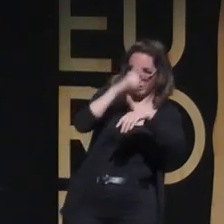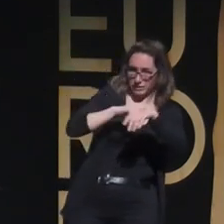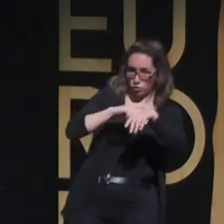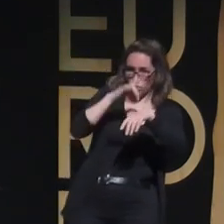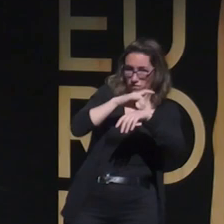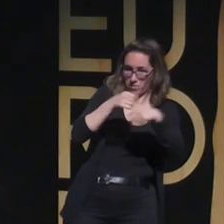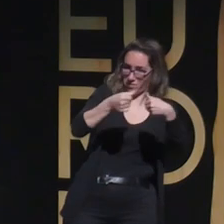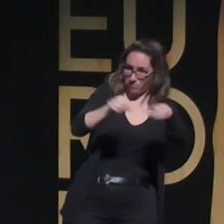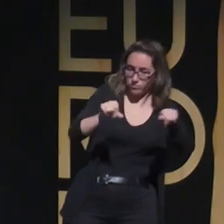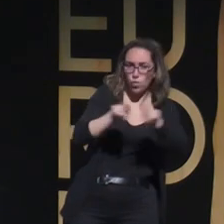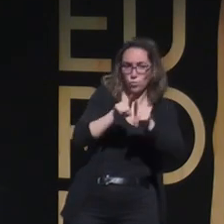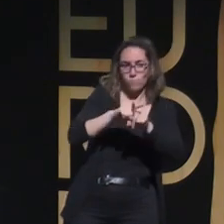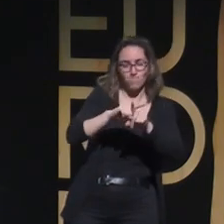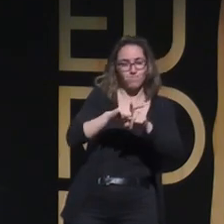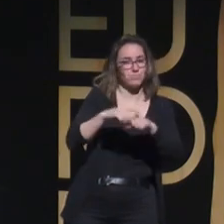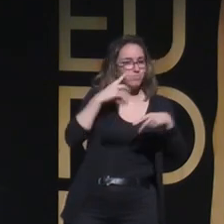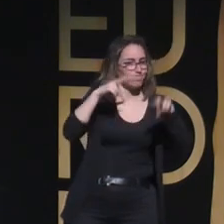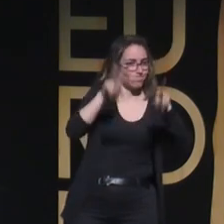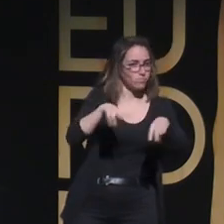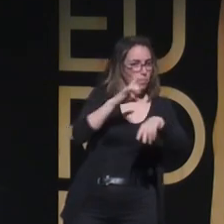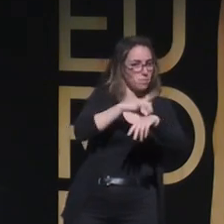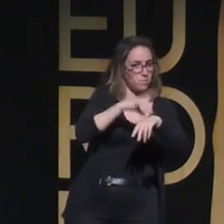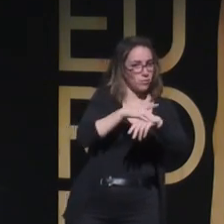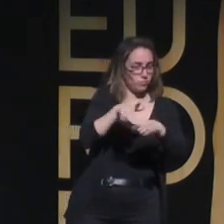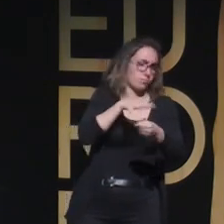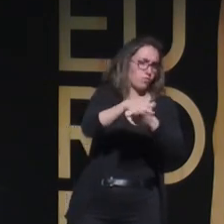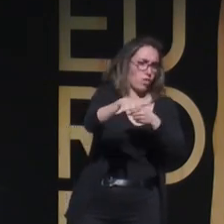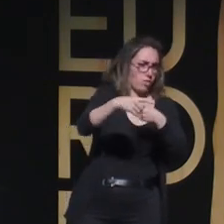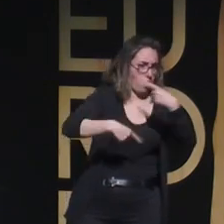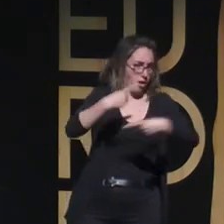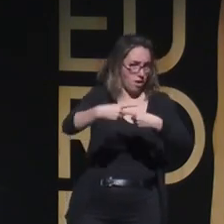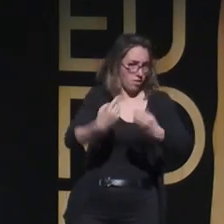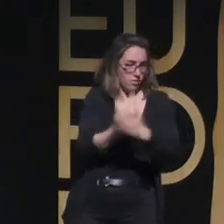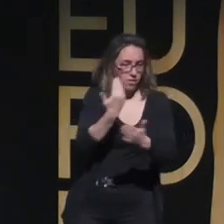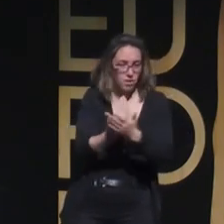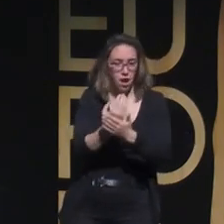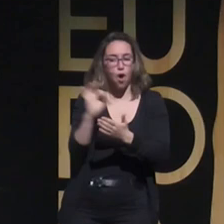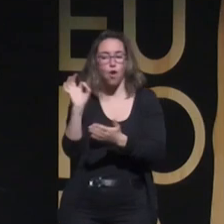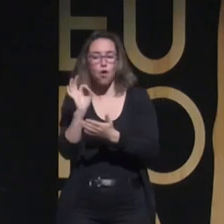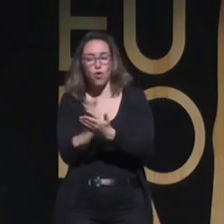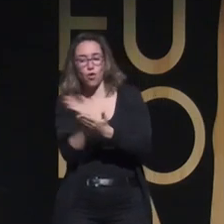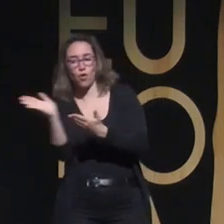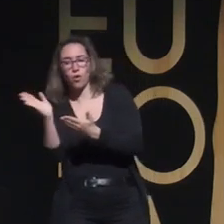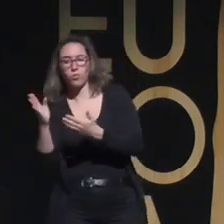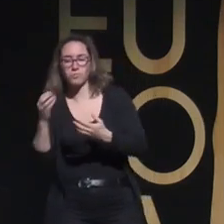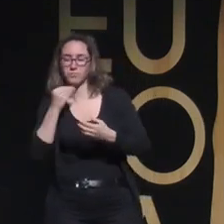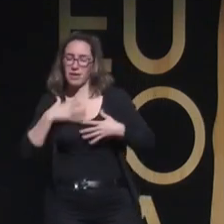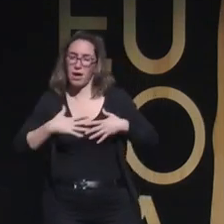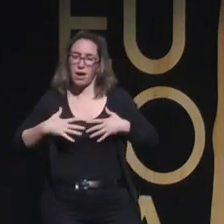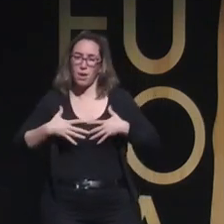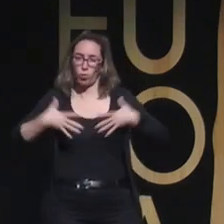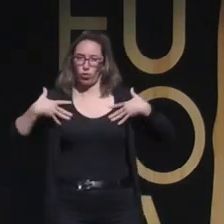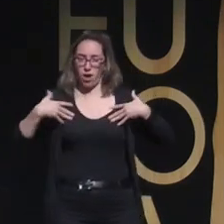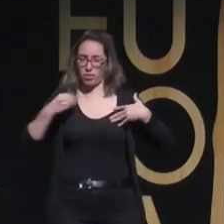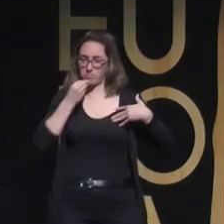es un dolor ya muy severo que afecta a todas las áreas de la vida cotidiana, por así decirlo, y el malestar emocional. Yo creo que cada vez el